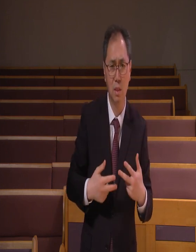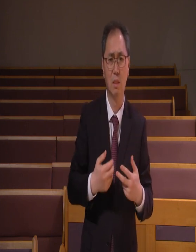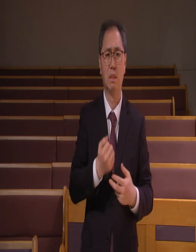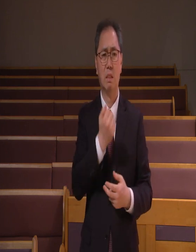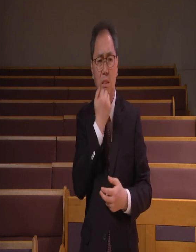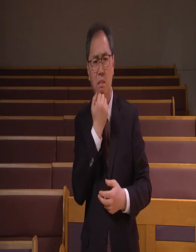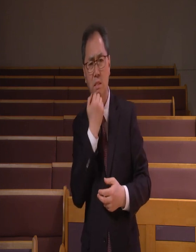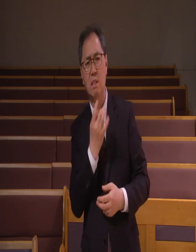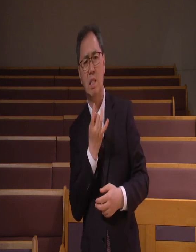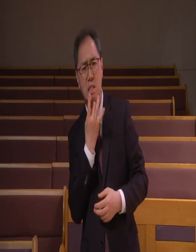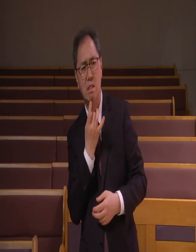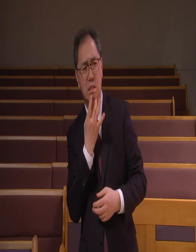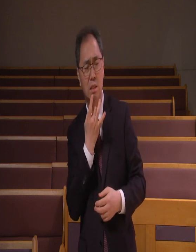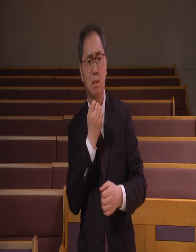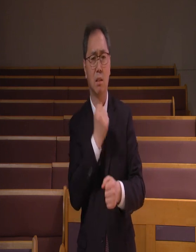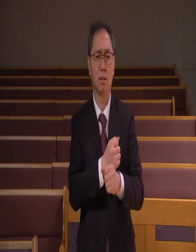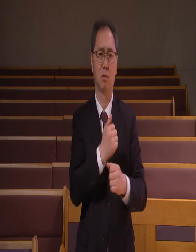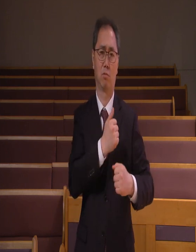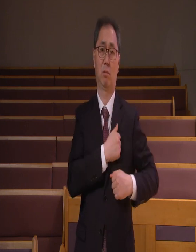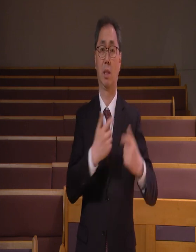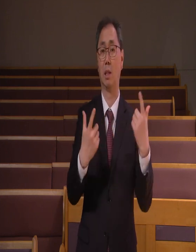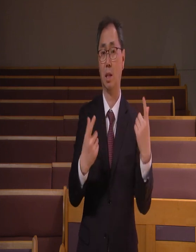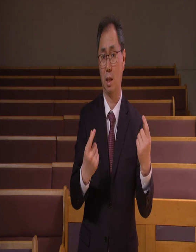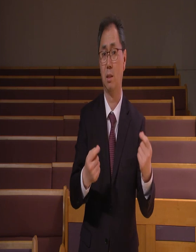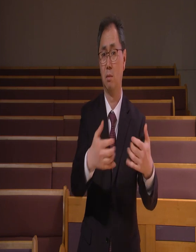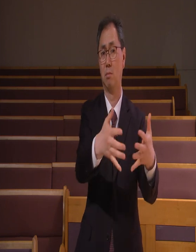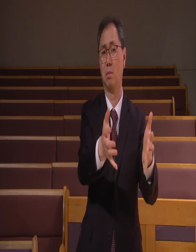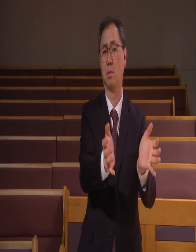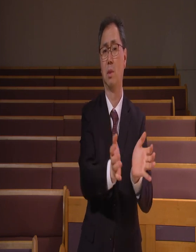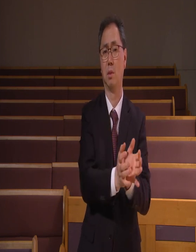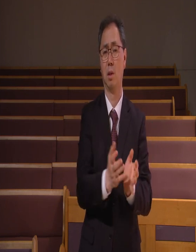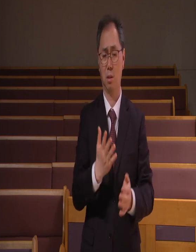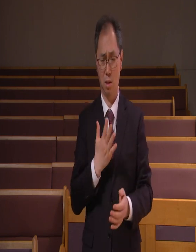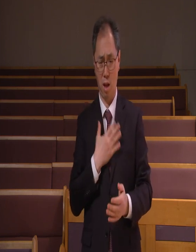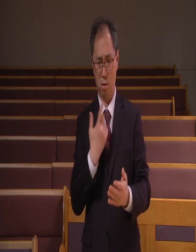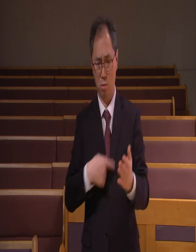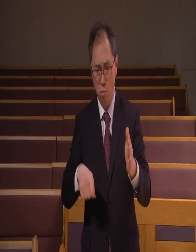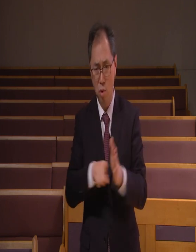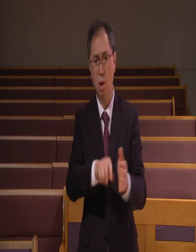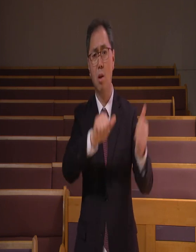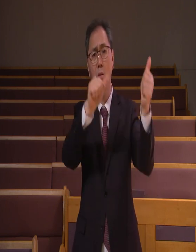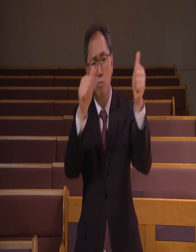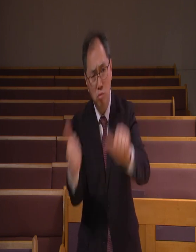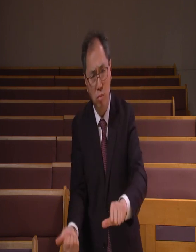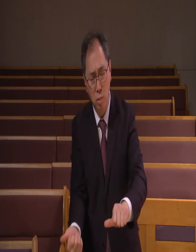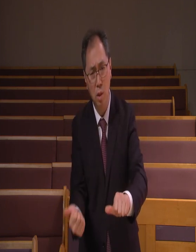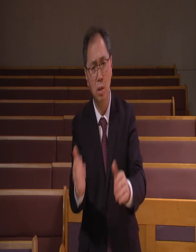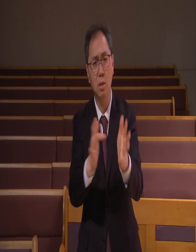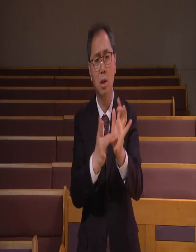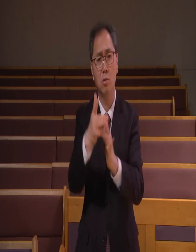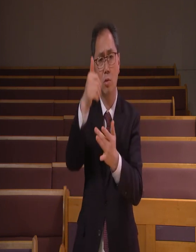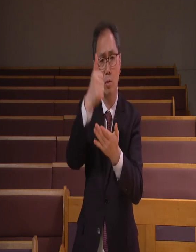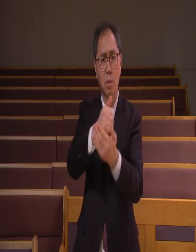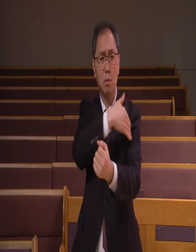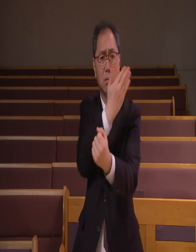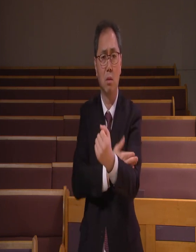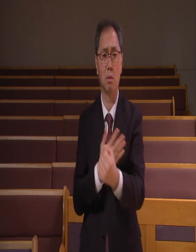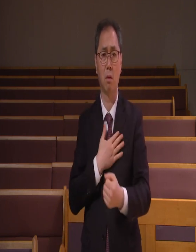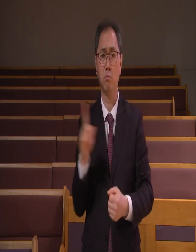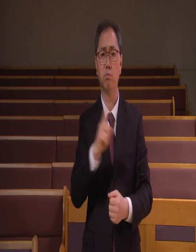십자가 앞에서 낄낄대며 웃었죠. 나를 위해 죽으셨다는 그 사실이 나하고 무슨 상관이